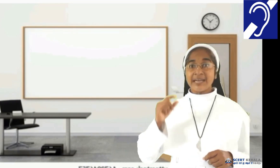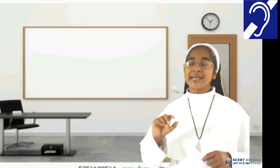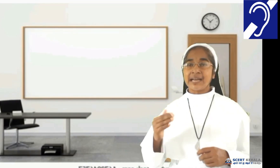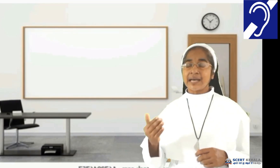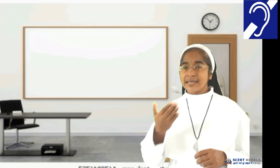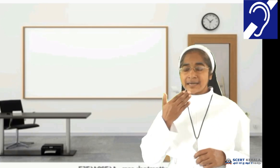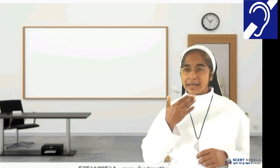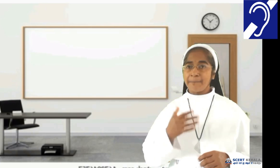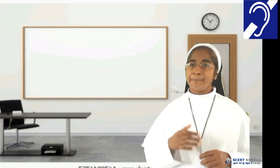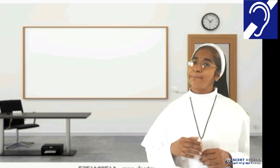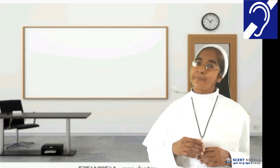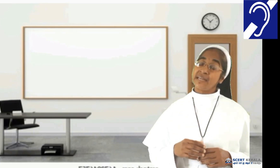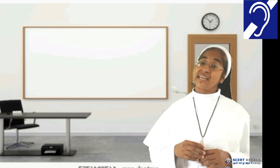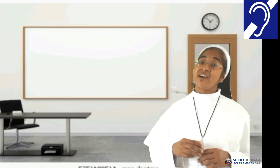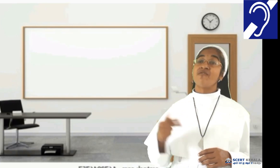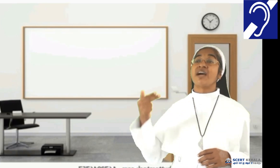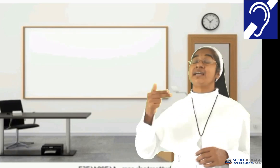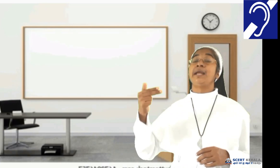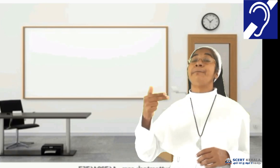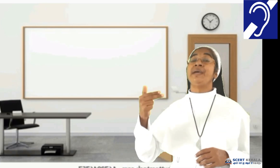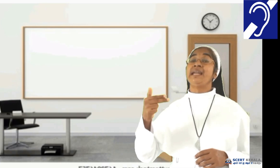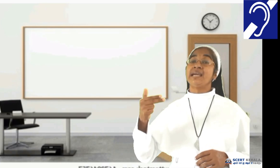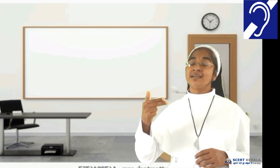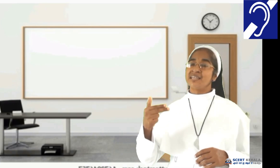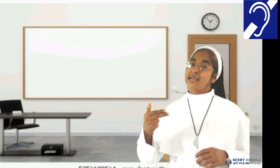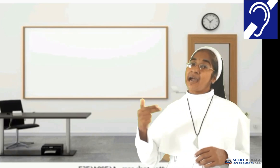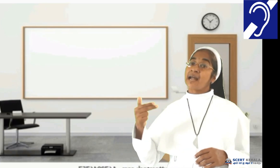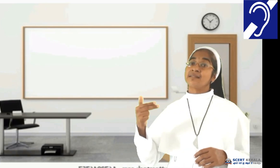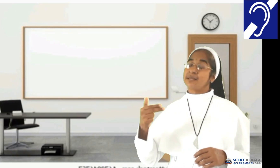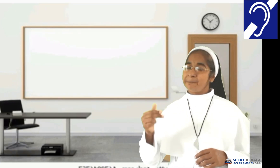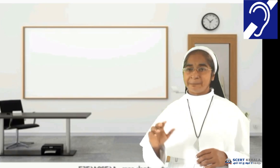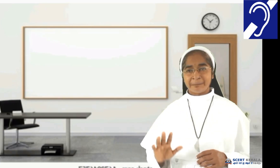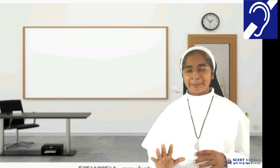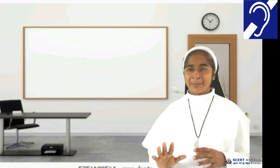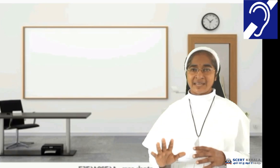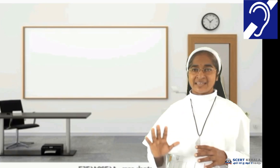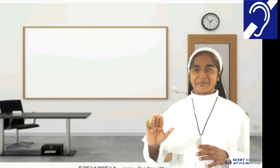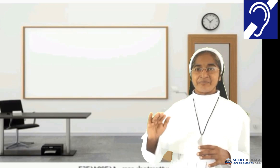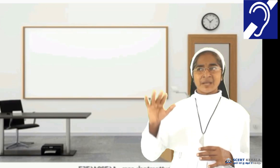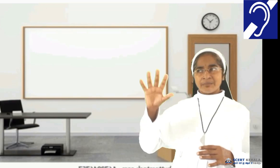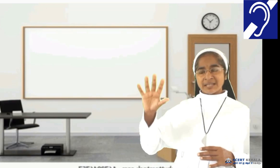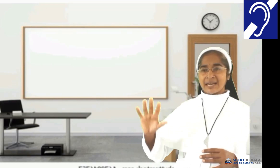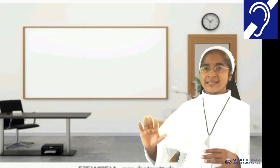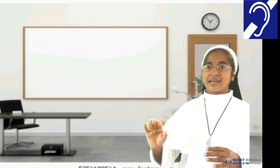സ്പെല്ലിംഗ് എല്ലാം നിങ്ങൾ പഠിക്കണം വാക്കിൻ്റെ മീനിങ് അർത്ഥം പഠിക്കണം ഇതെല്ലാം നിങ്ങൾ